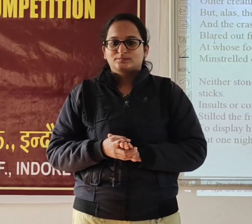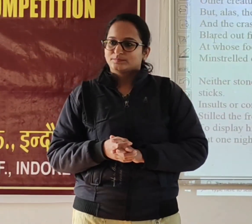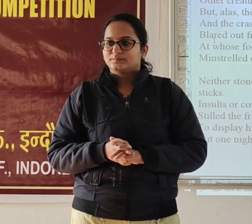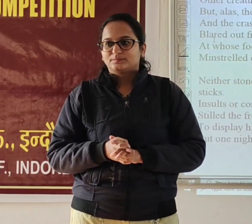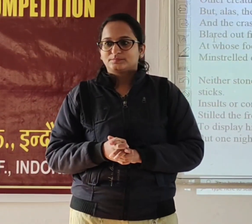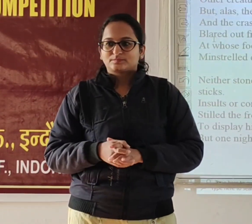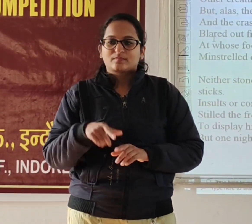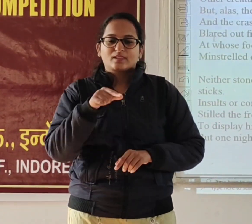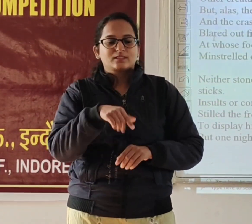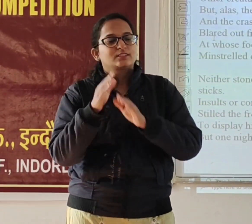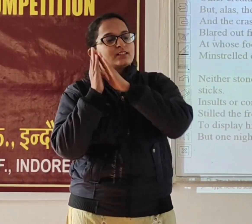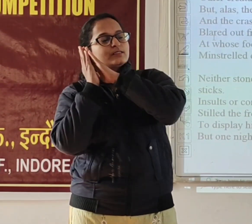इसके बाद सोता रह गया